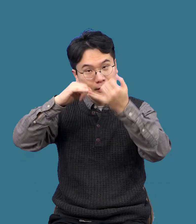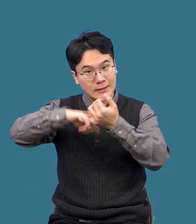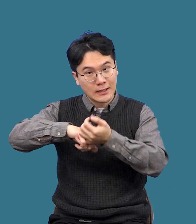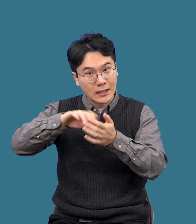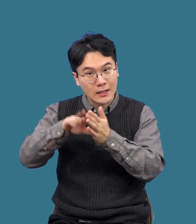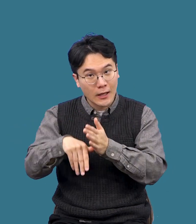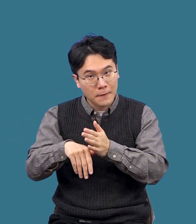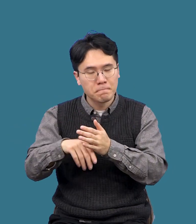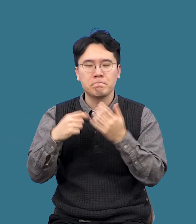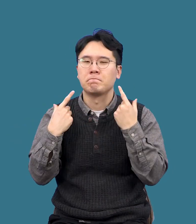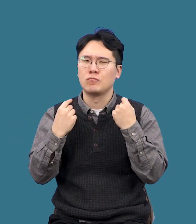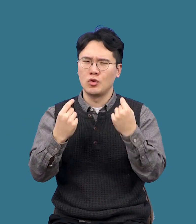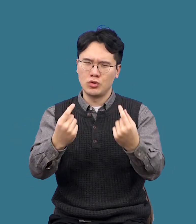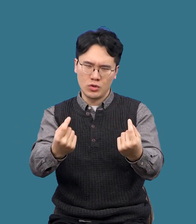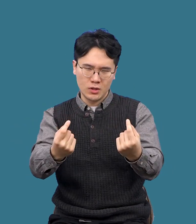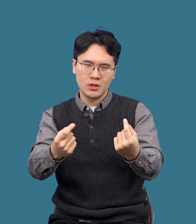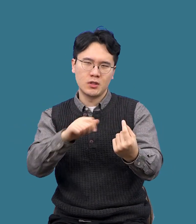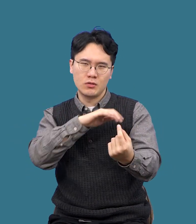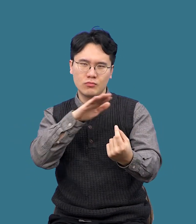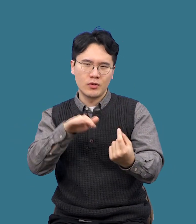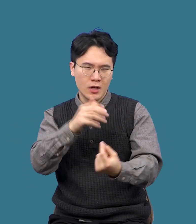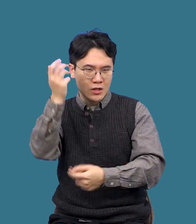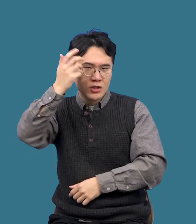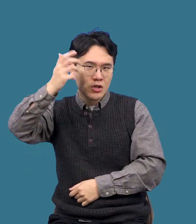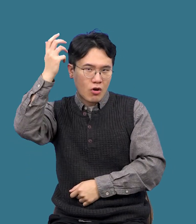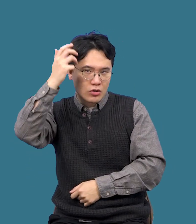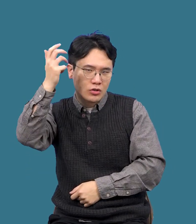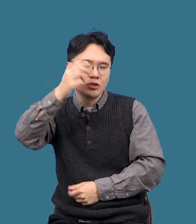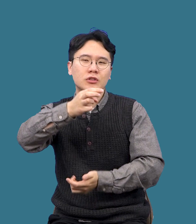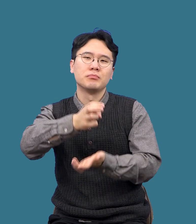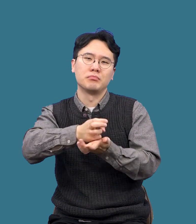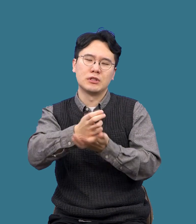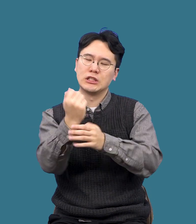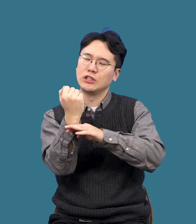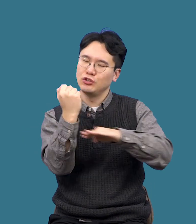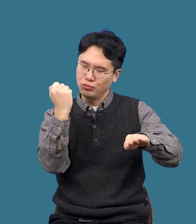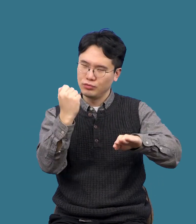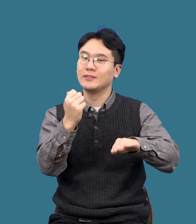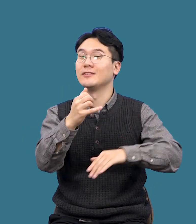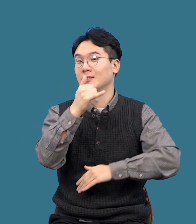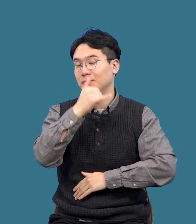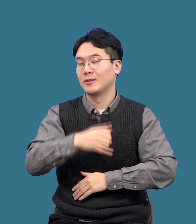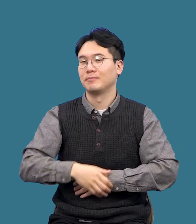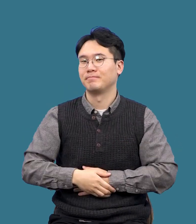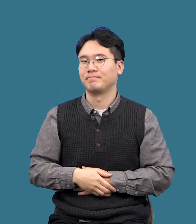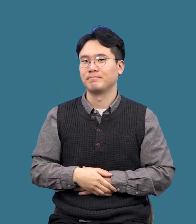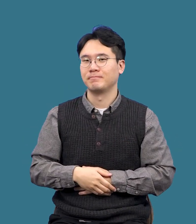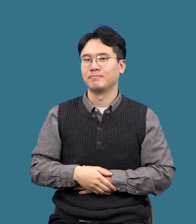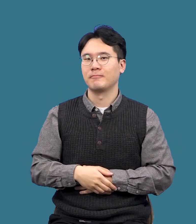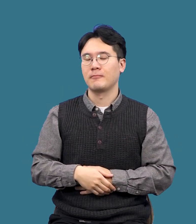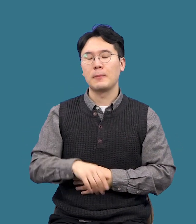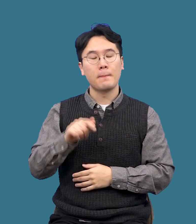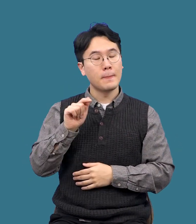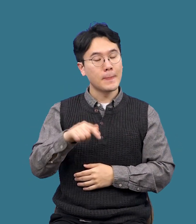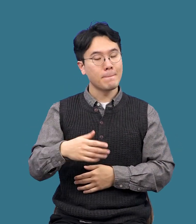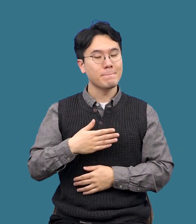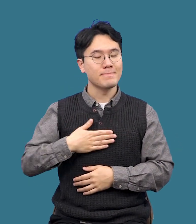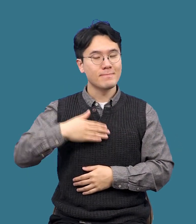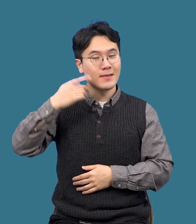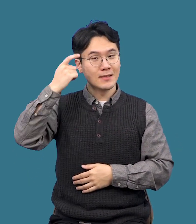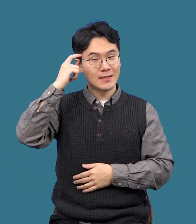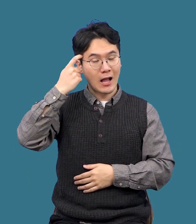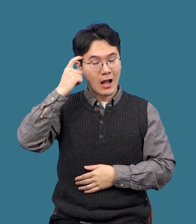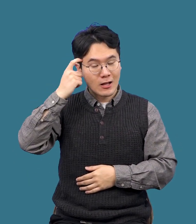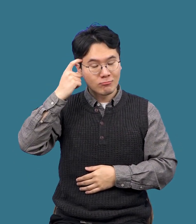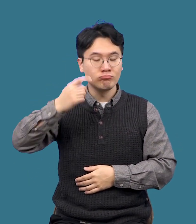여전히 적용되어야 할 영적인 원칙이 존재합니다. 그것은 우리가 내가 생각해서